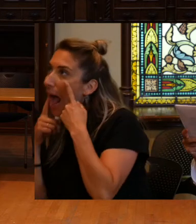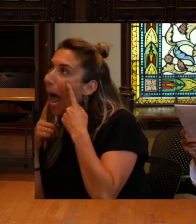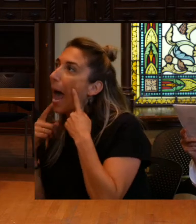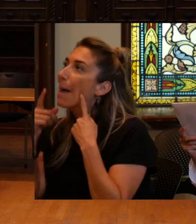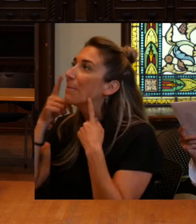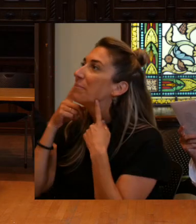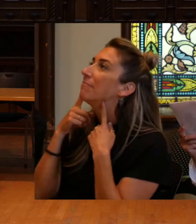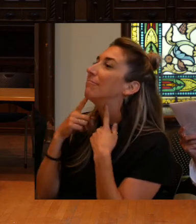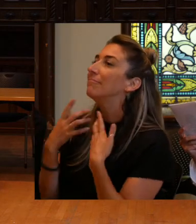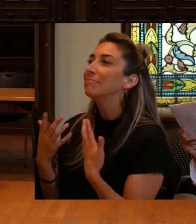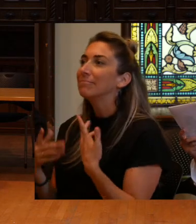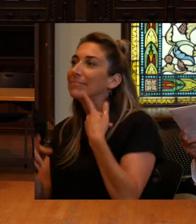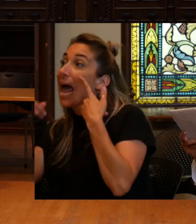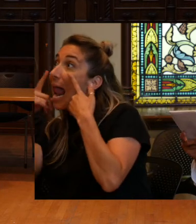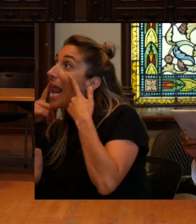larmes positives,